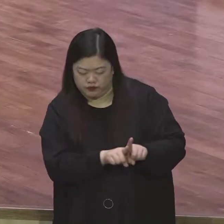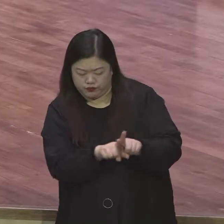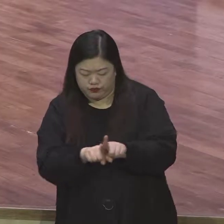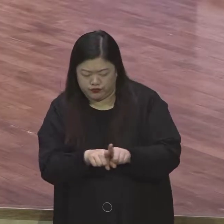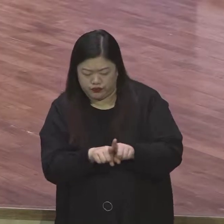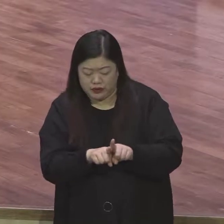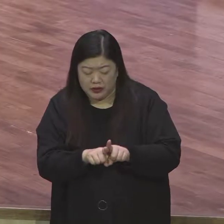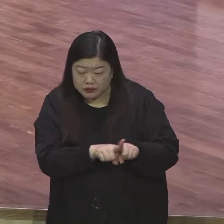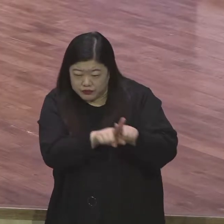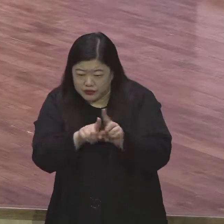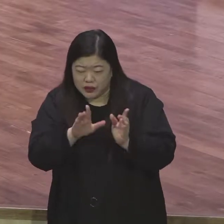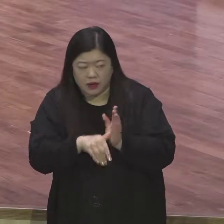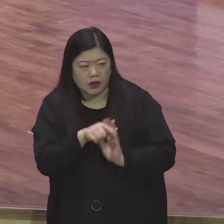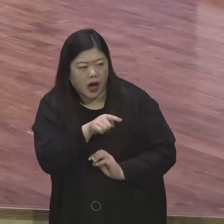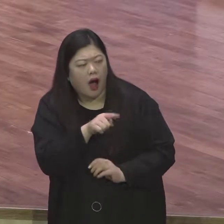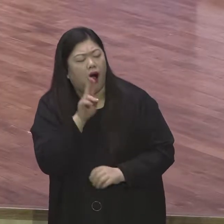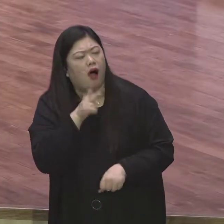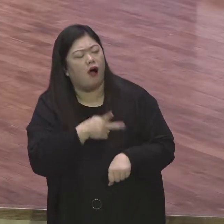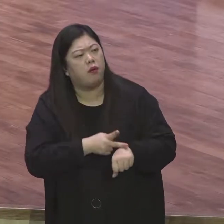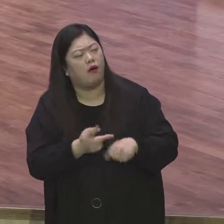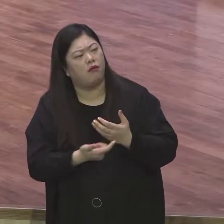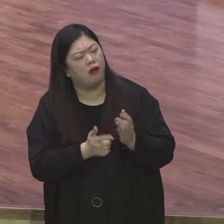중심을 느낄 수 있었어요.